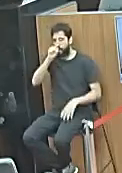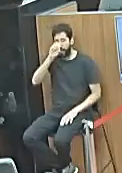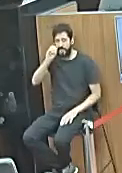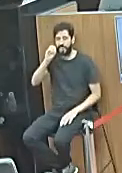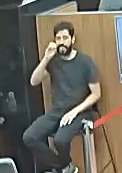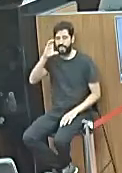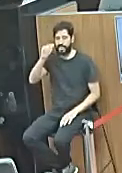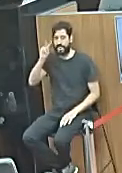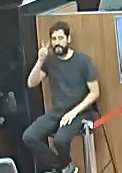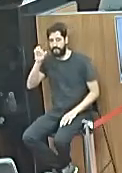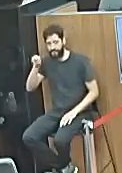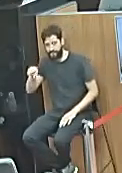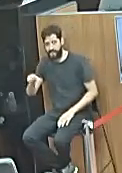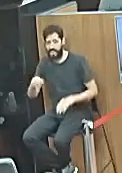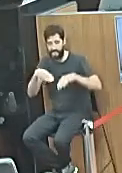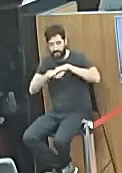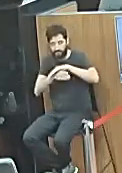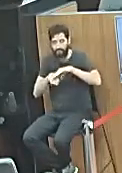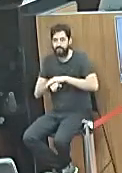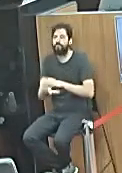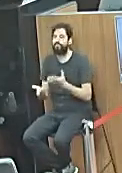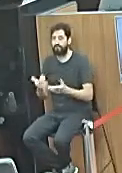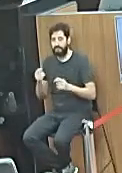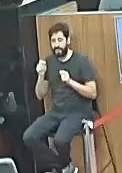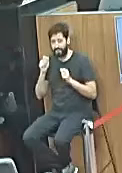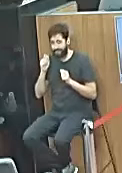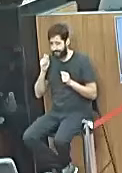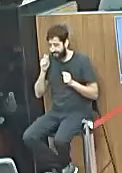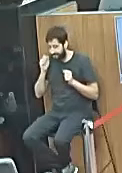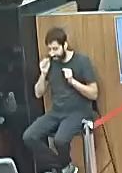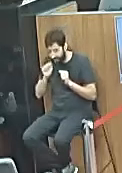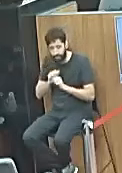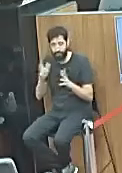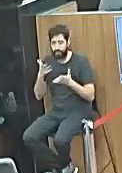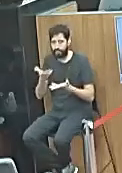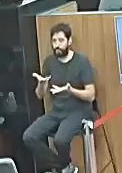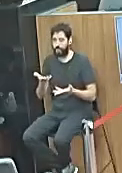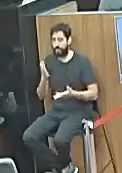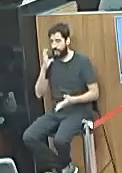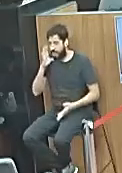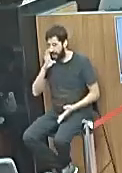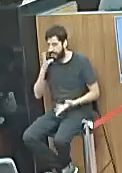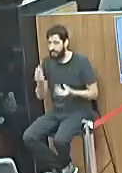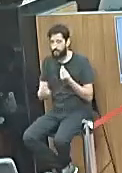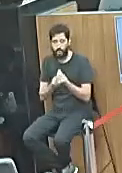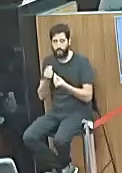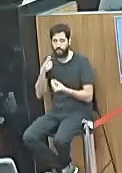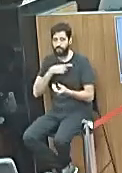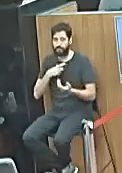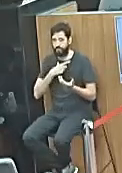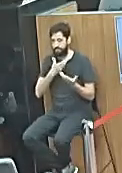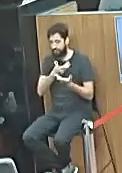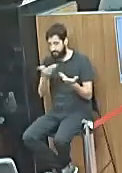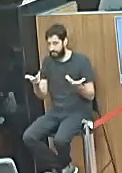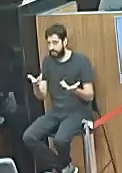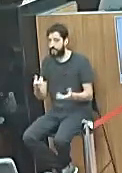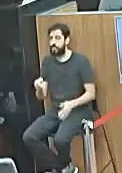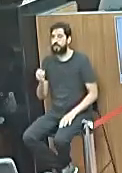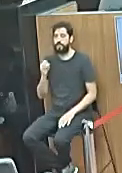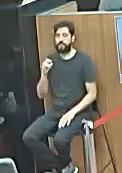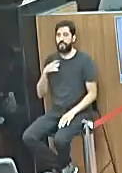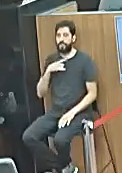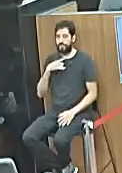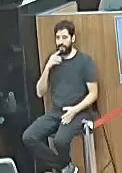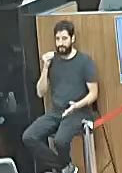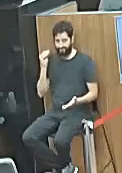cavernas então é impressionante o potencial daquele património e se esse desde esse patrimônio foi declarado